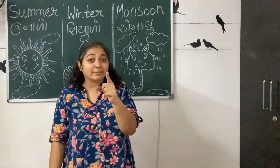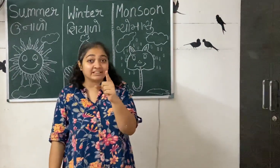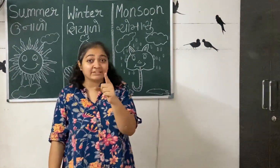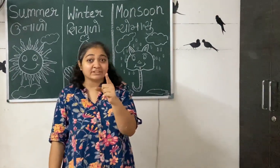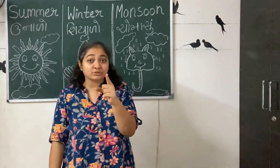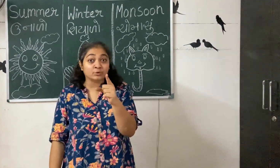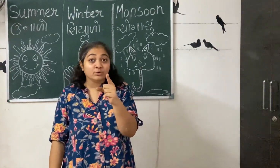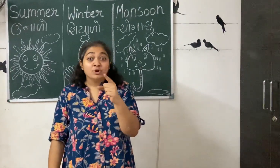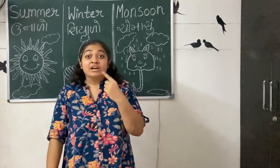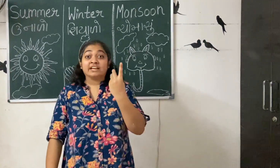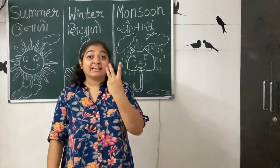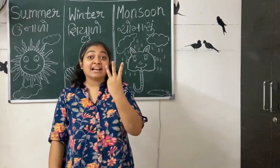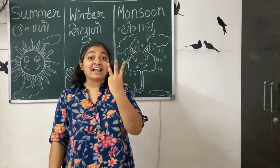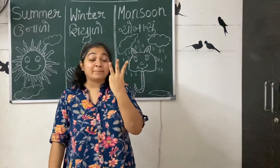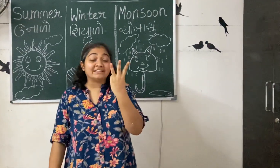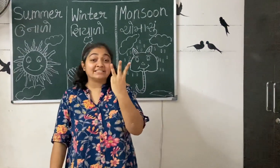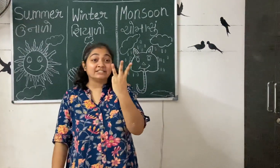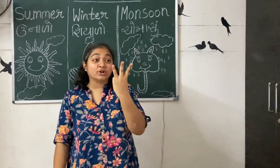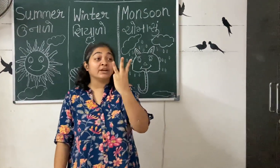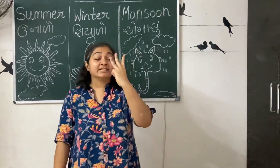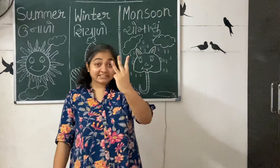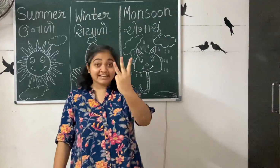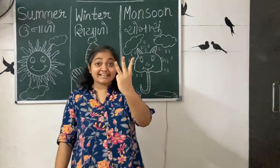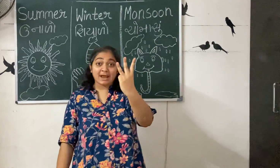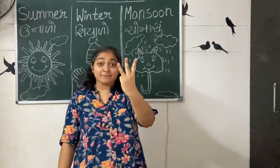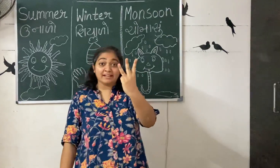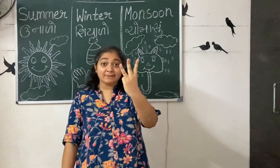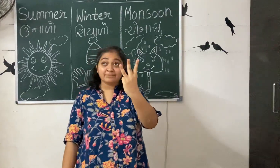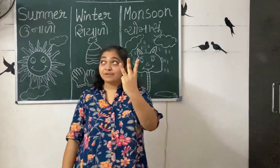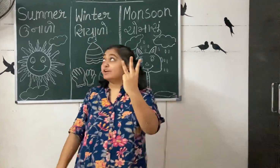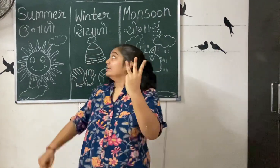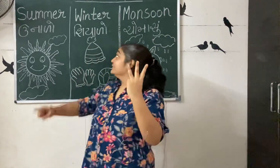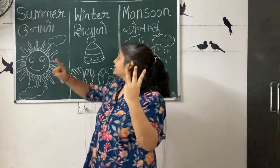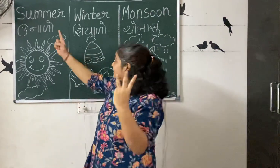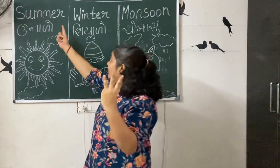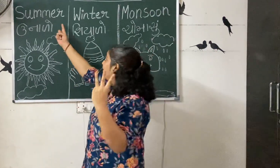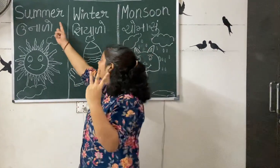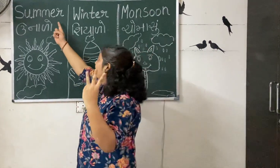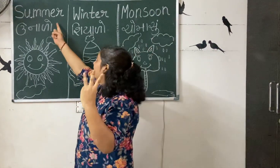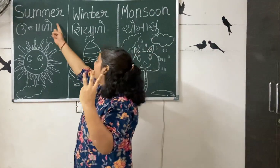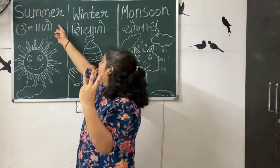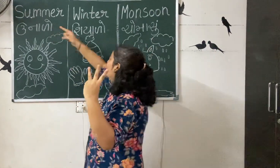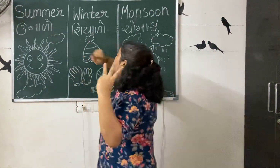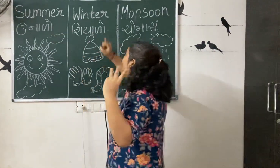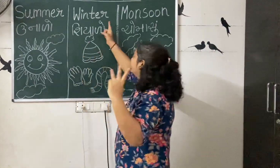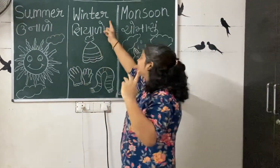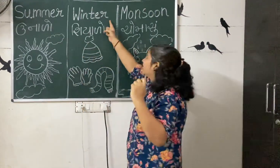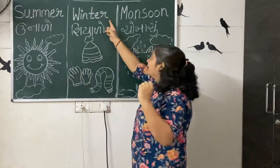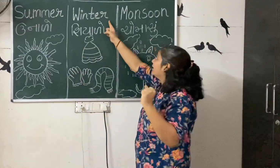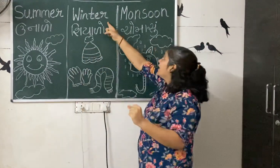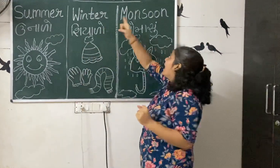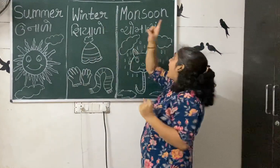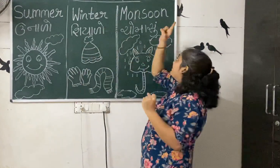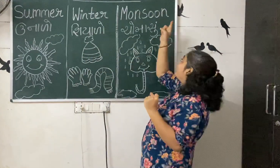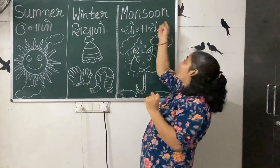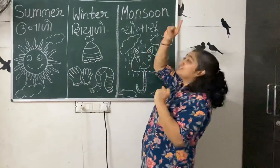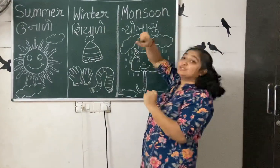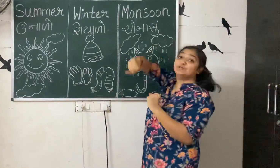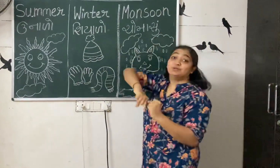मद्दी वस्तू केतला टैक्टनी सीजन आई फ्री टैक्टनी समर विंटर और मॉन्सूर